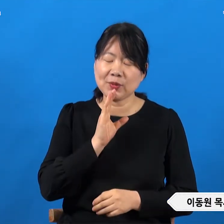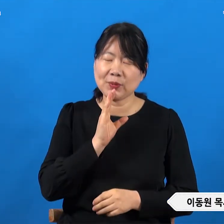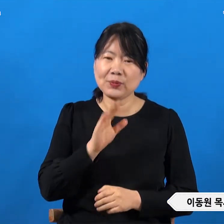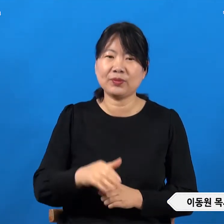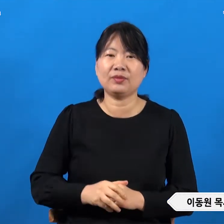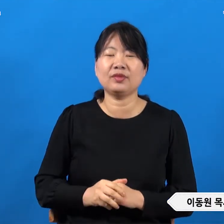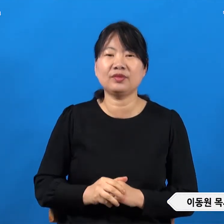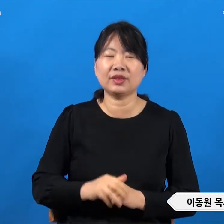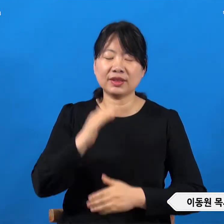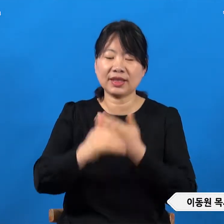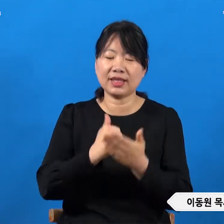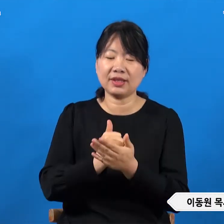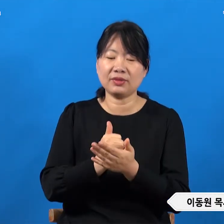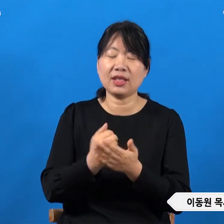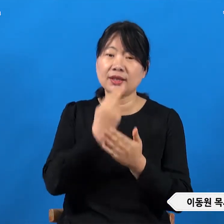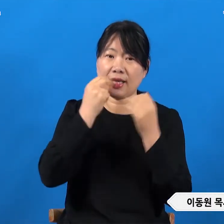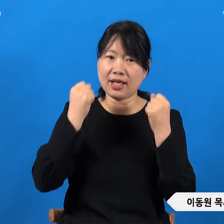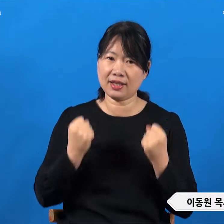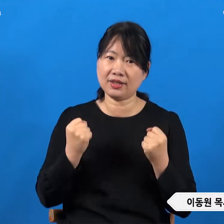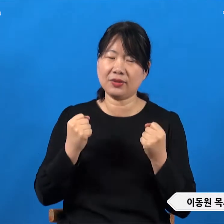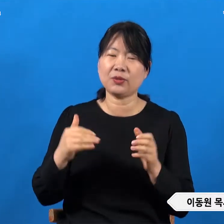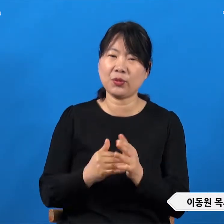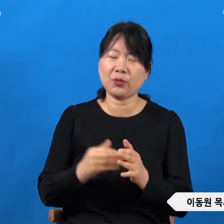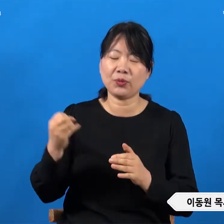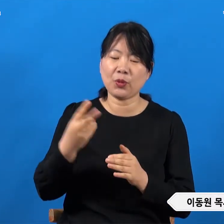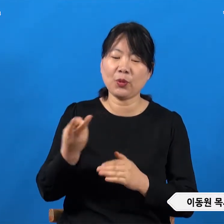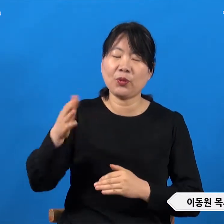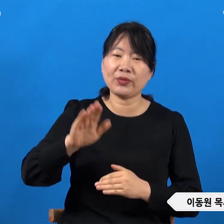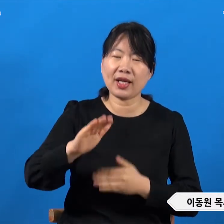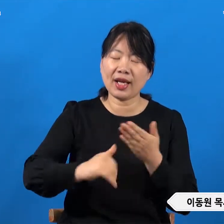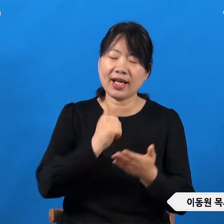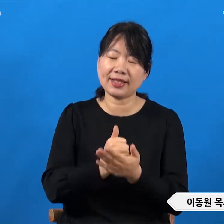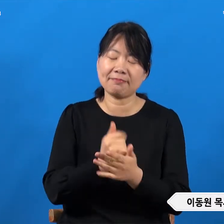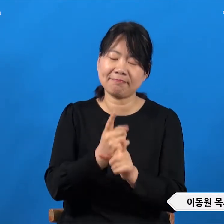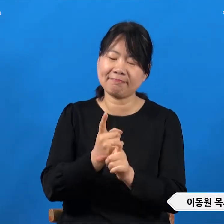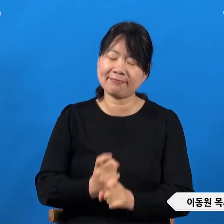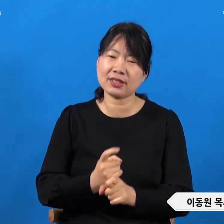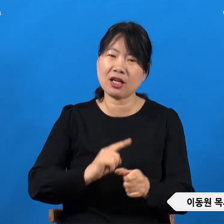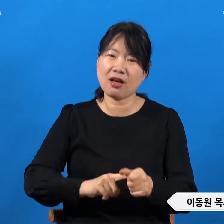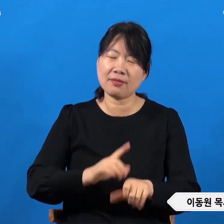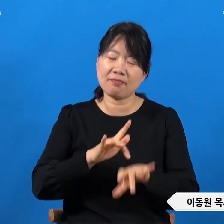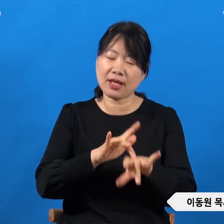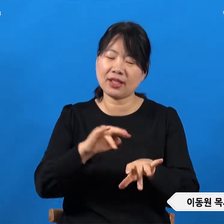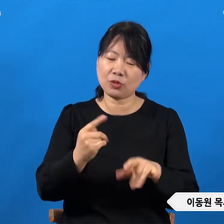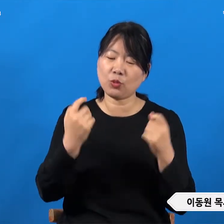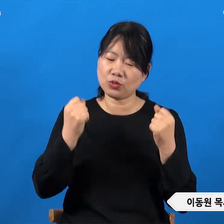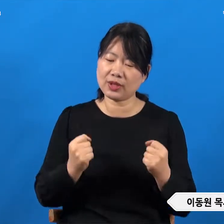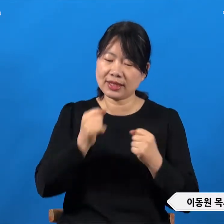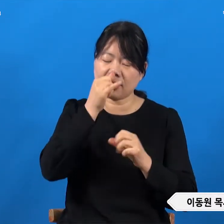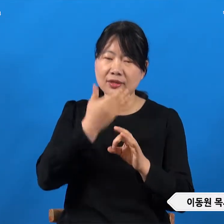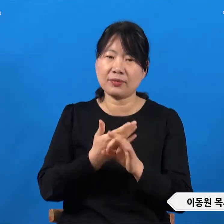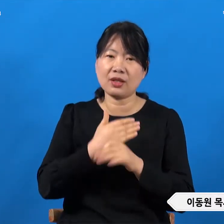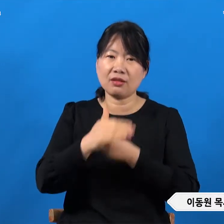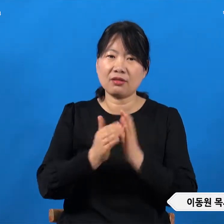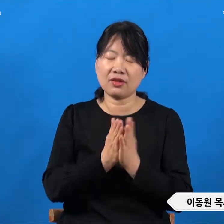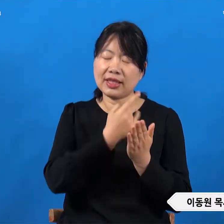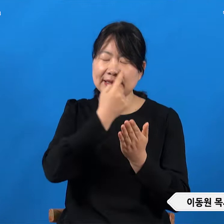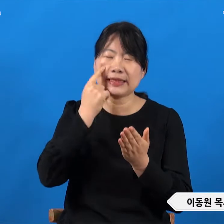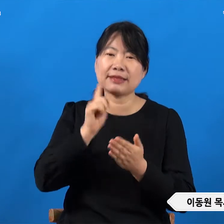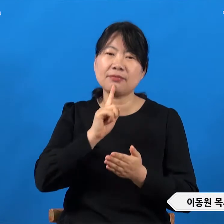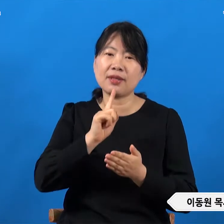정말 하나님이 살아계시고 그런데 그 하나님을 대적하는 마귀도 존재한다면 성경의